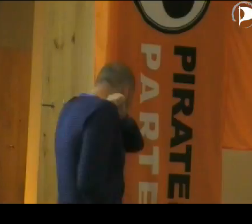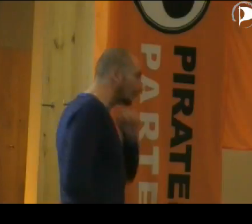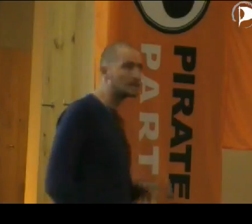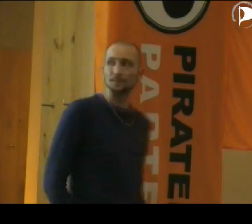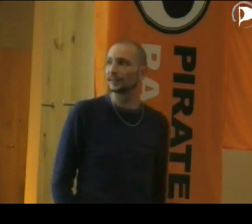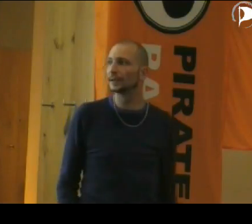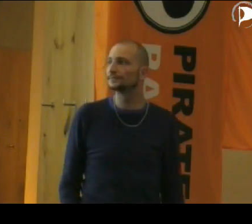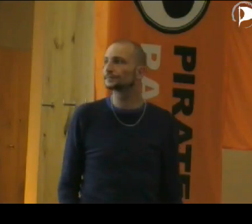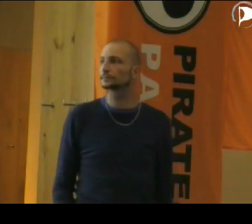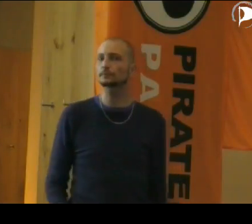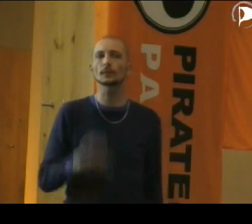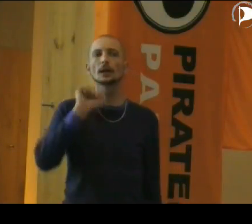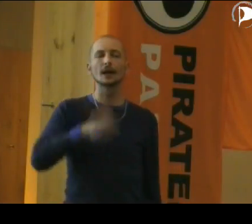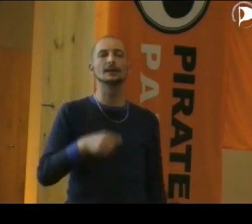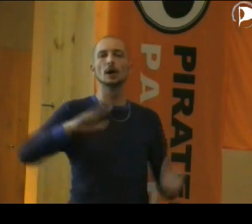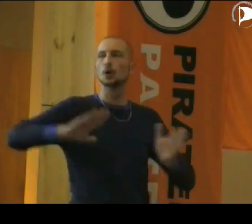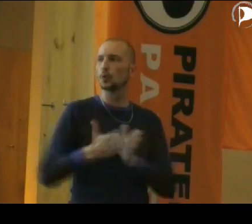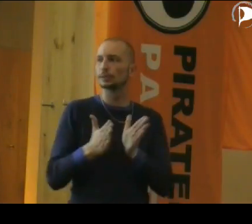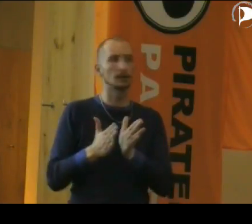noch mal kurz